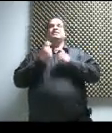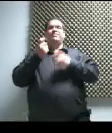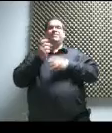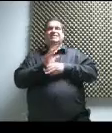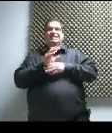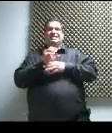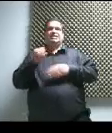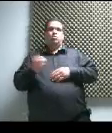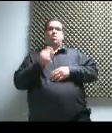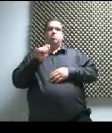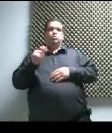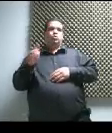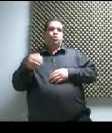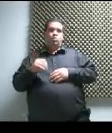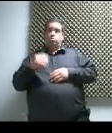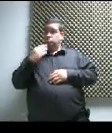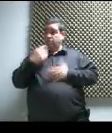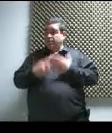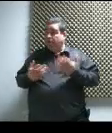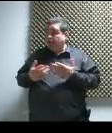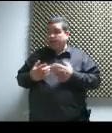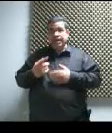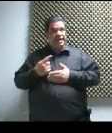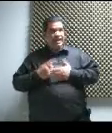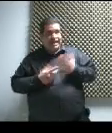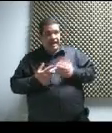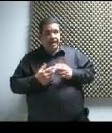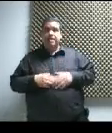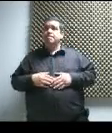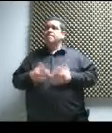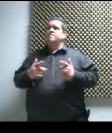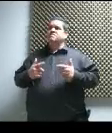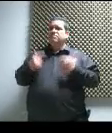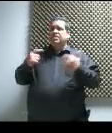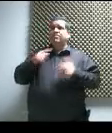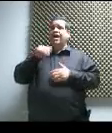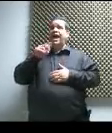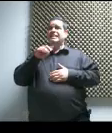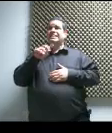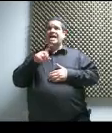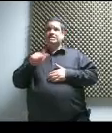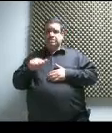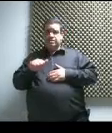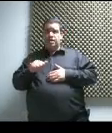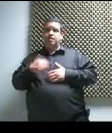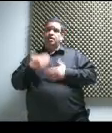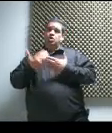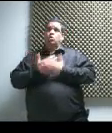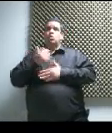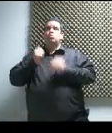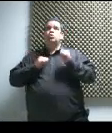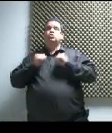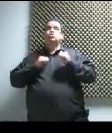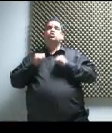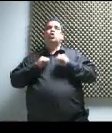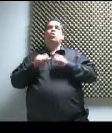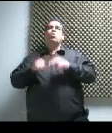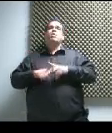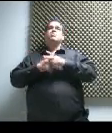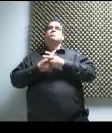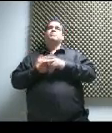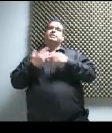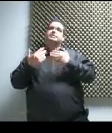Festivalcinesanjuan.com. ¿Y sabes qué? ¿Qué? ¿Qué pasó? Viva Andanza. Viva Andanza, porque ¿sabes qué? El nuevo espectáculo debuta